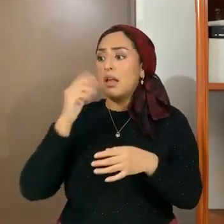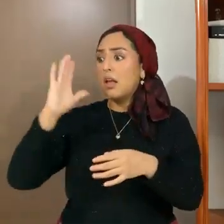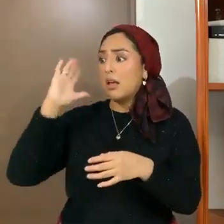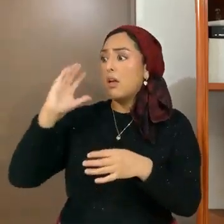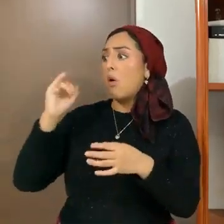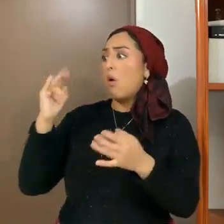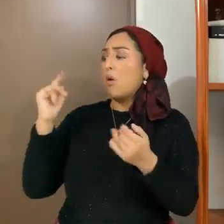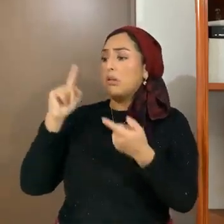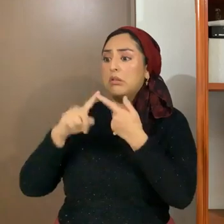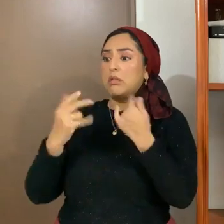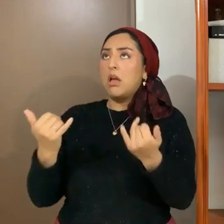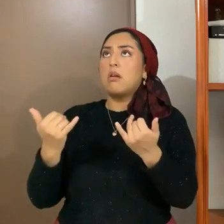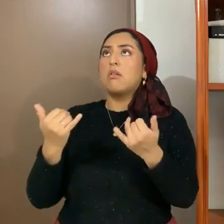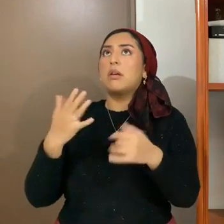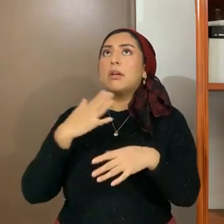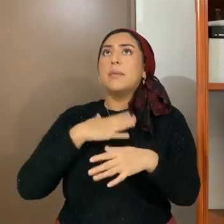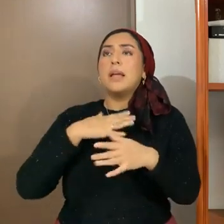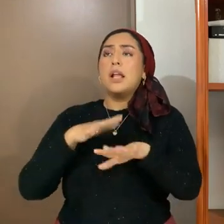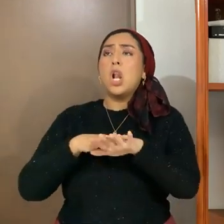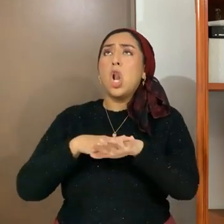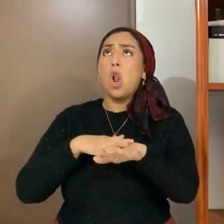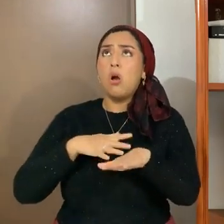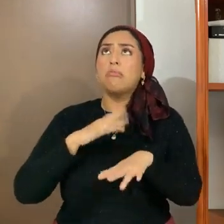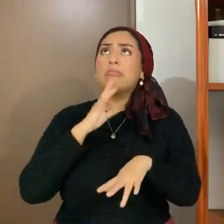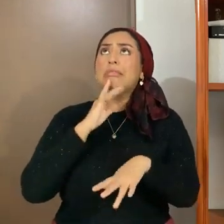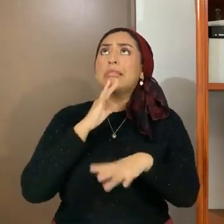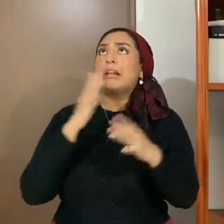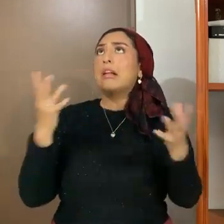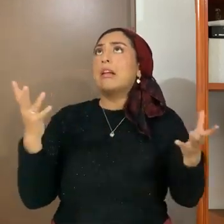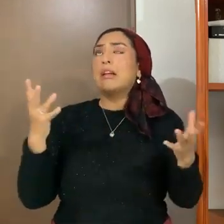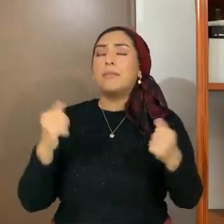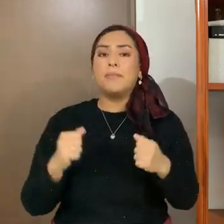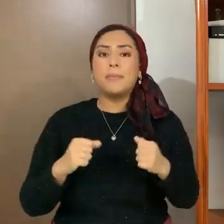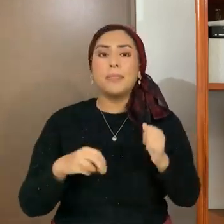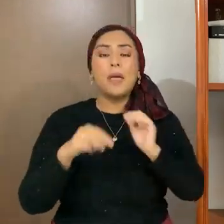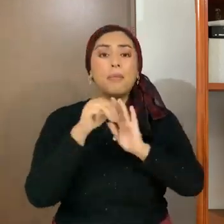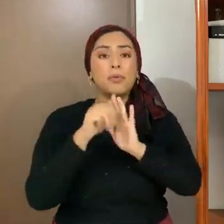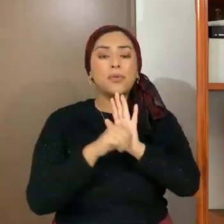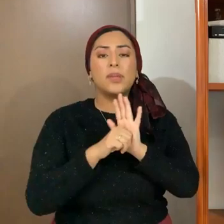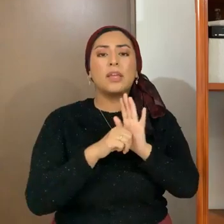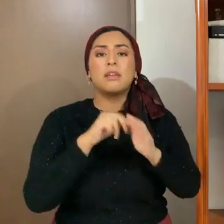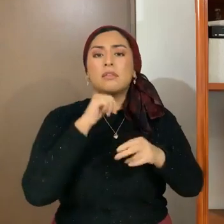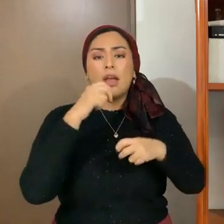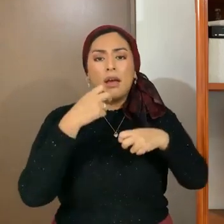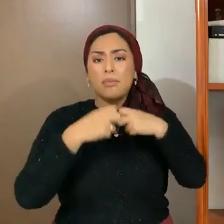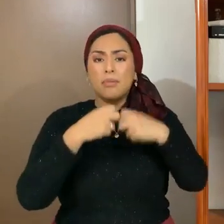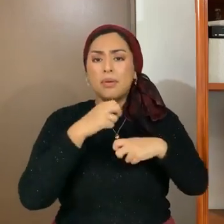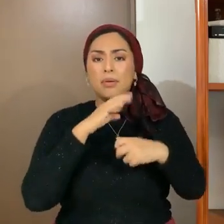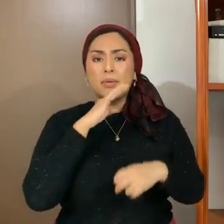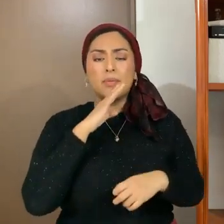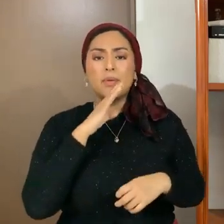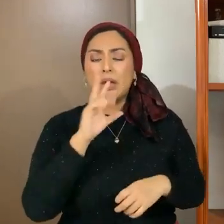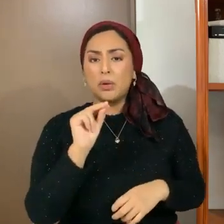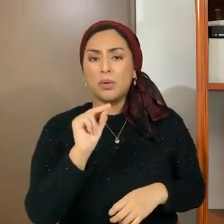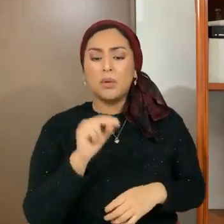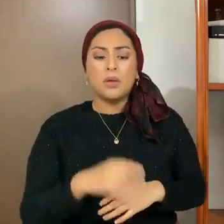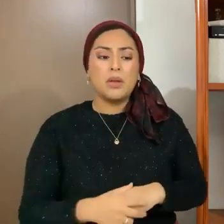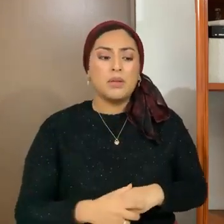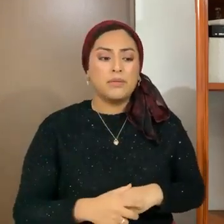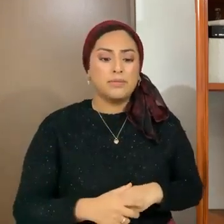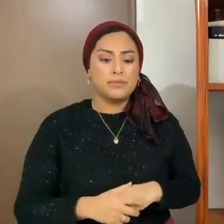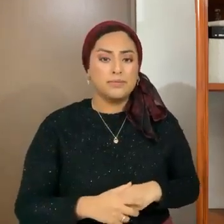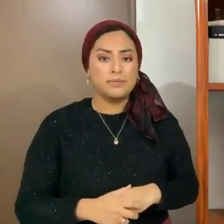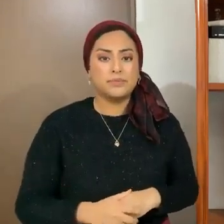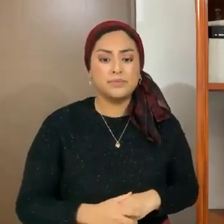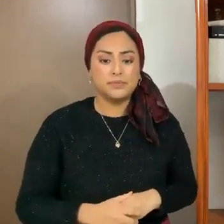que tú hablas a tu siervo, porque soy tardo en el habla y torpe de lengua. Moisés no era tartamudo, como se ha dicho, ni es que